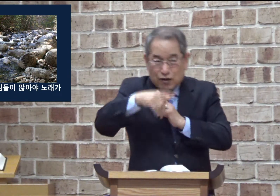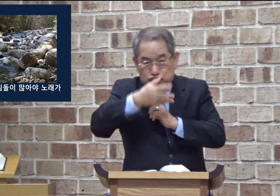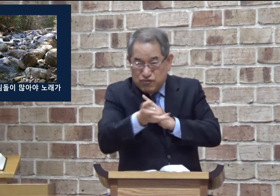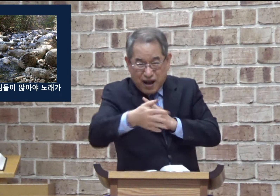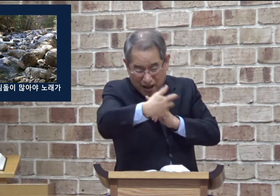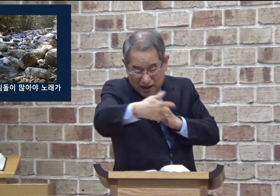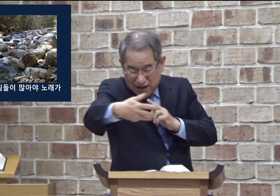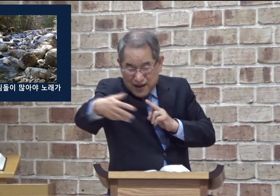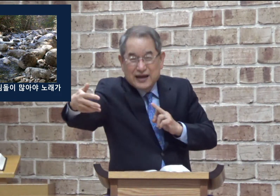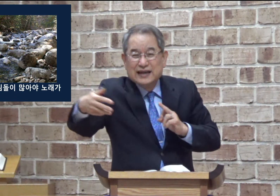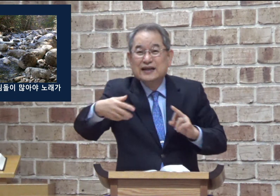시냇물도